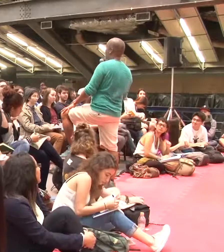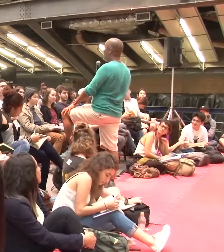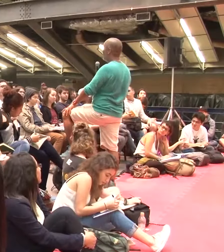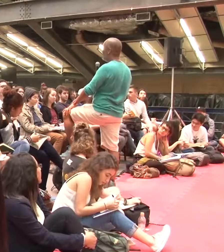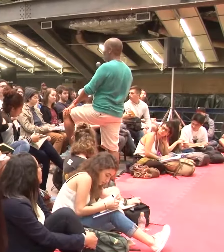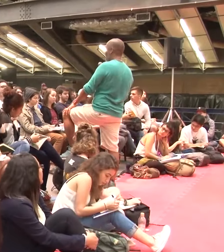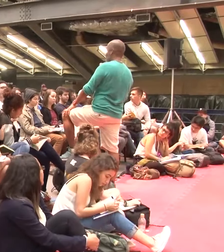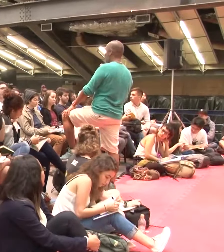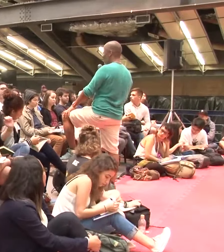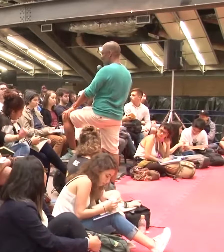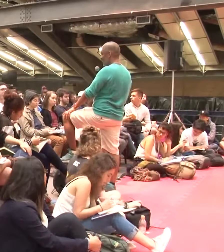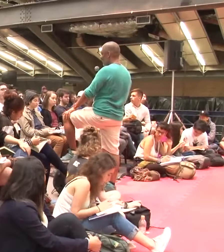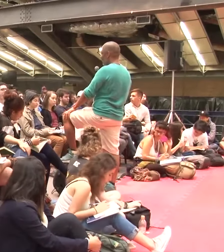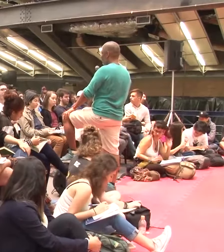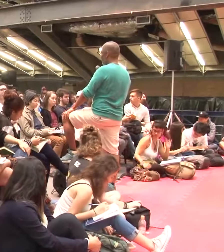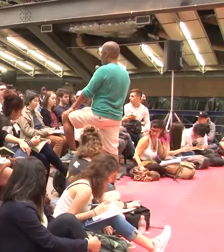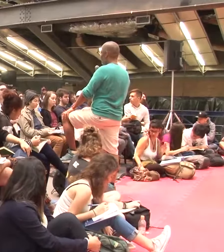mesmo. A última.